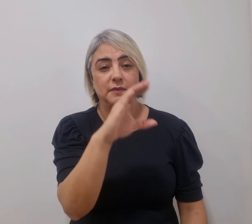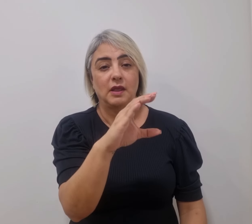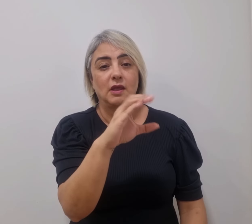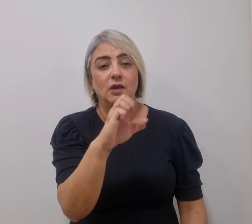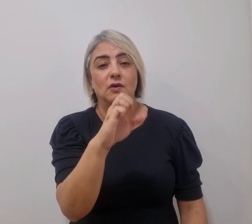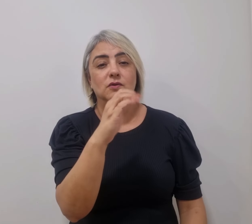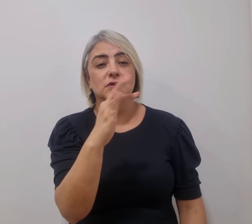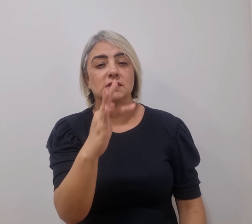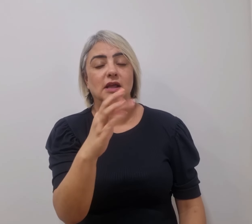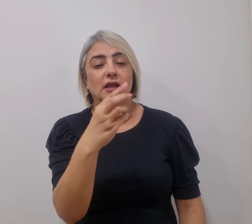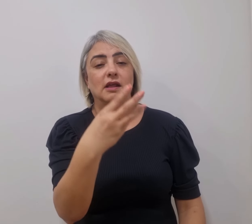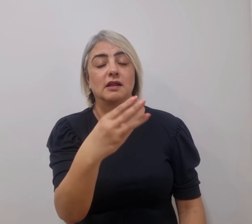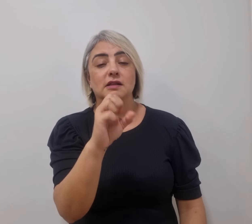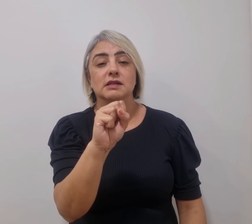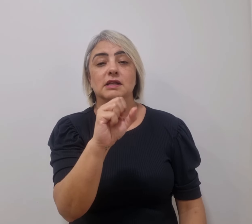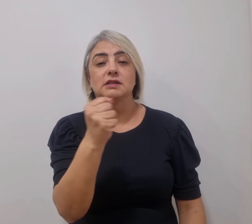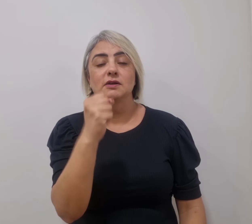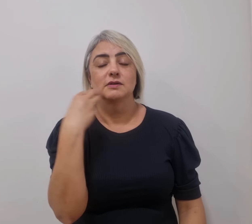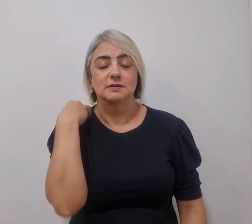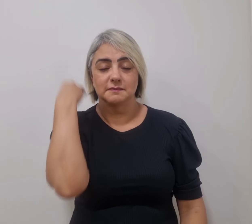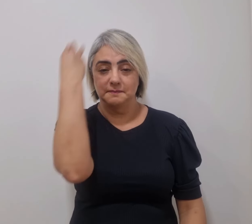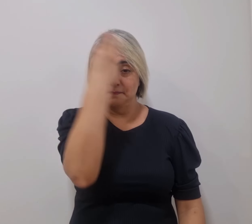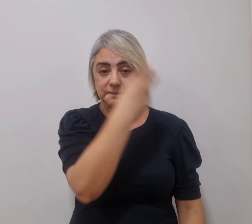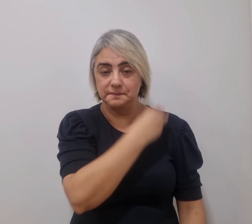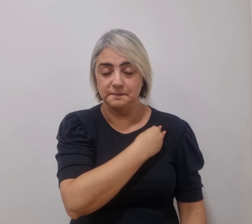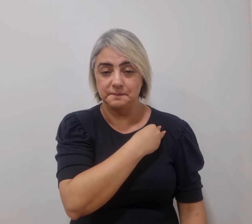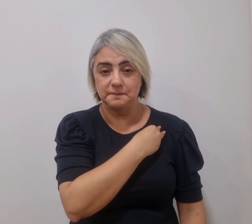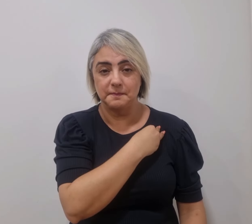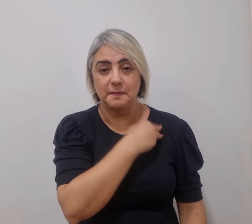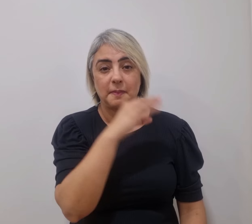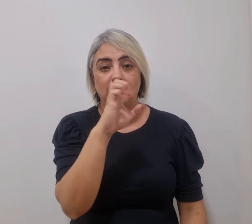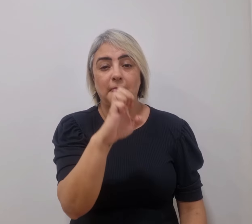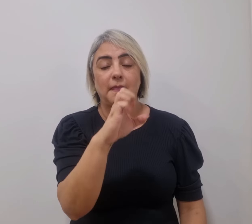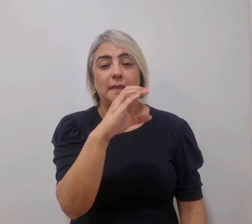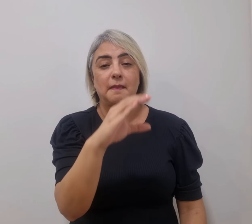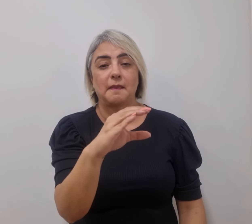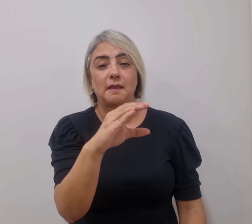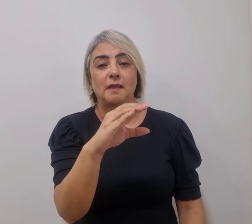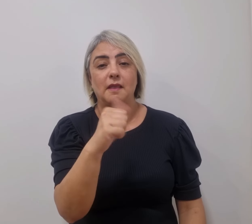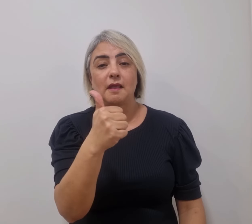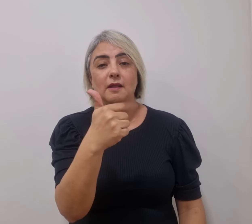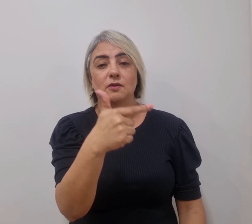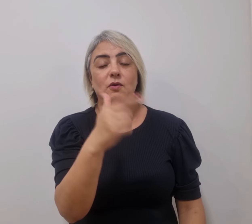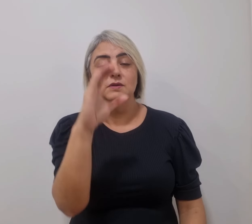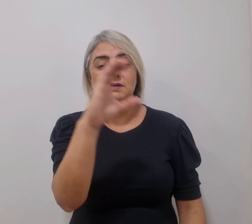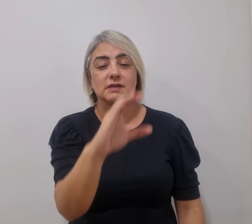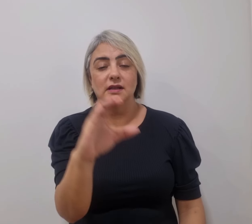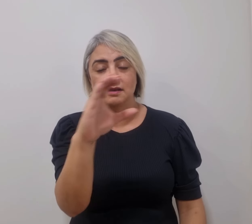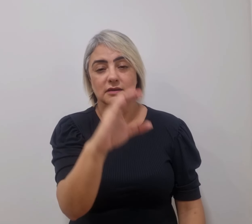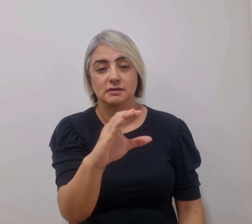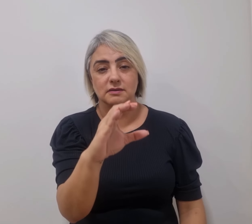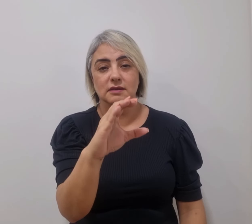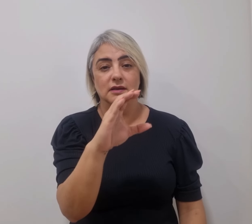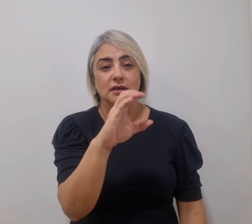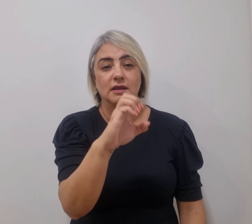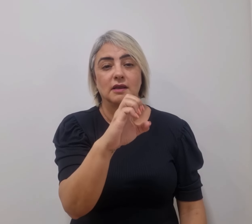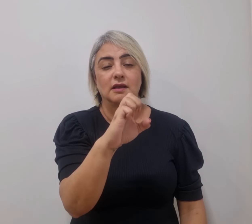308 de Santa Maria, a Escola Classe 12 de Ceilândia, a Escola Classe